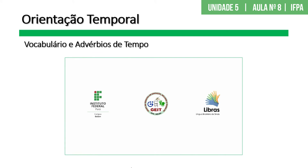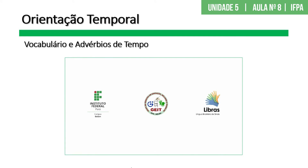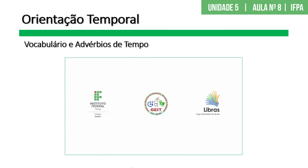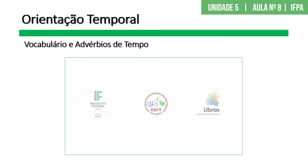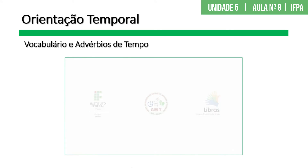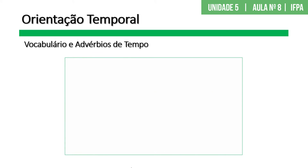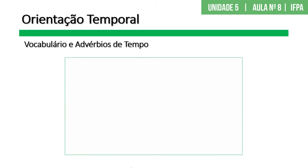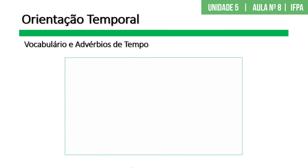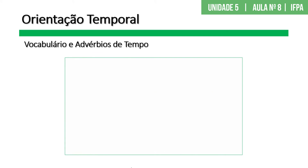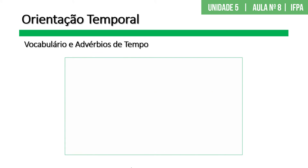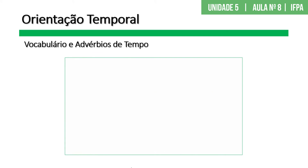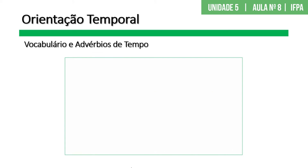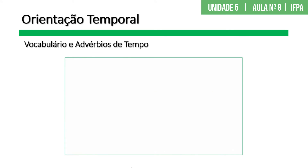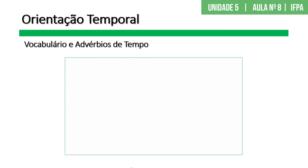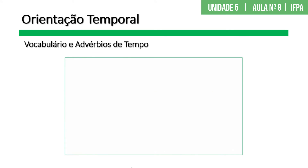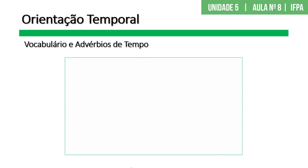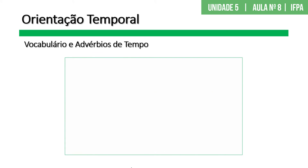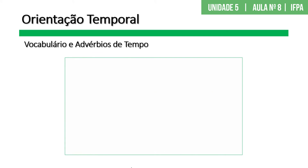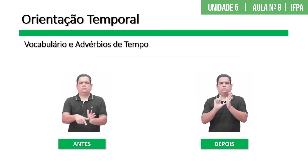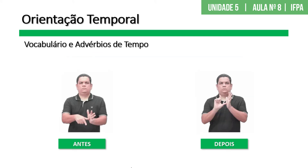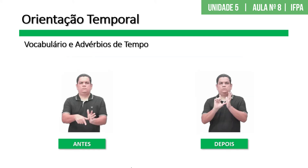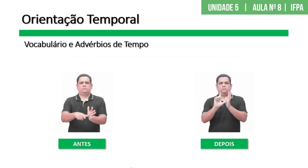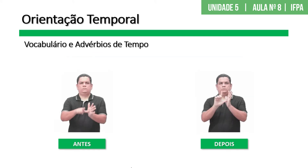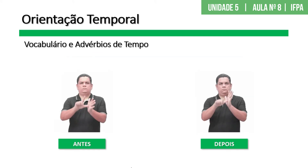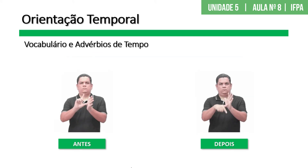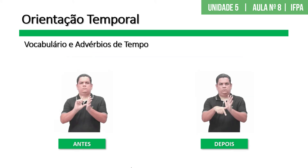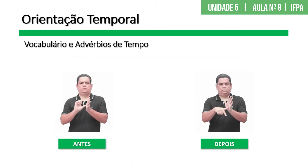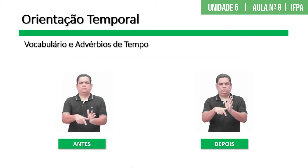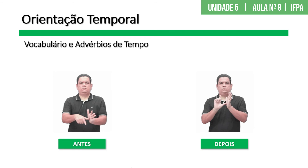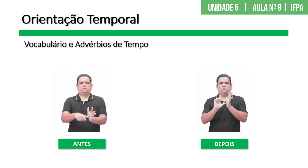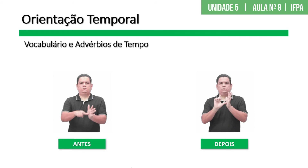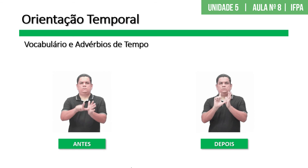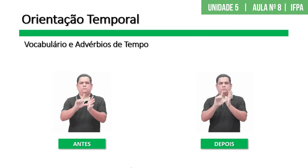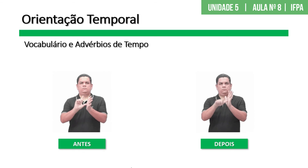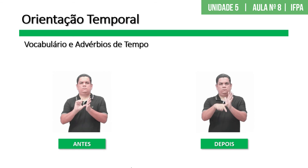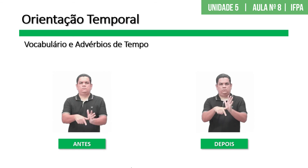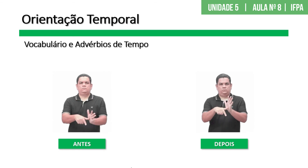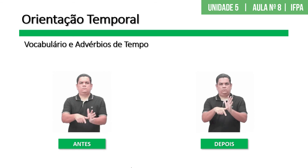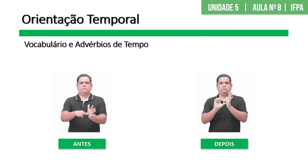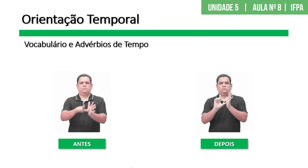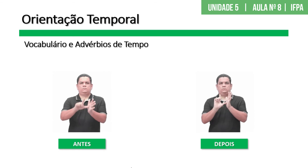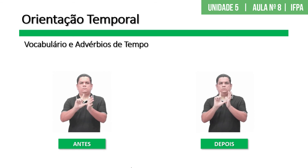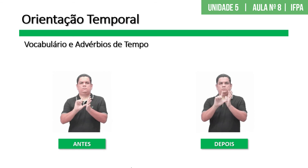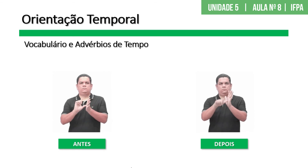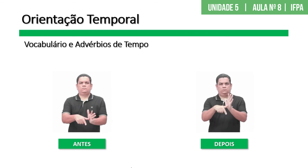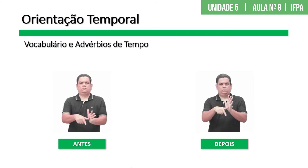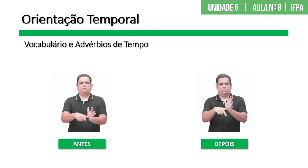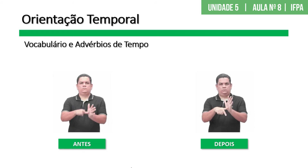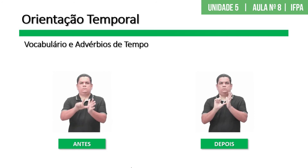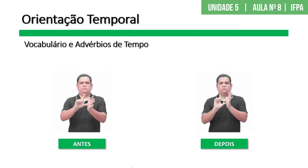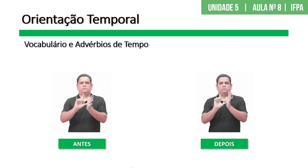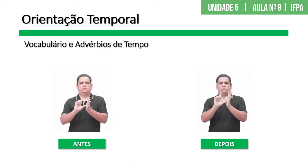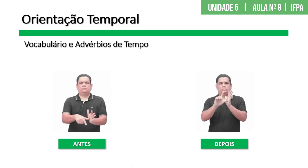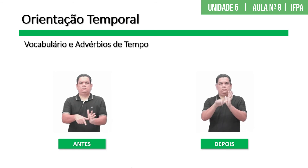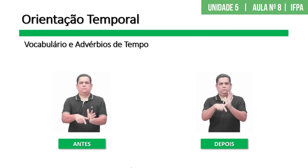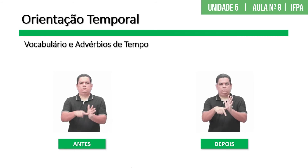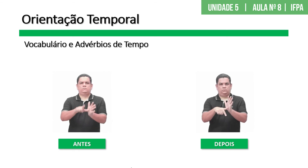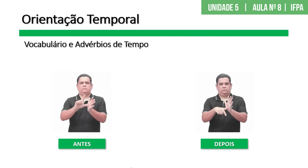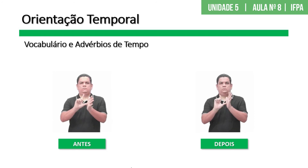Ok, pessoal. Aqui dois sinais que são muito usados, tá? Na língua de sinais, no dia a dia,